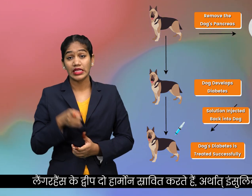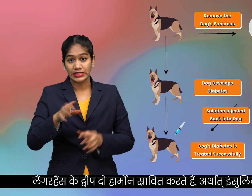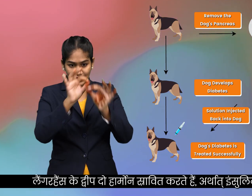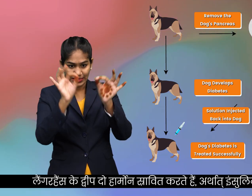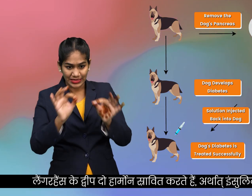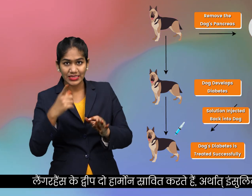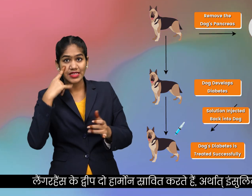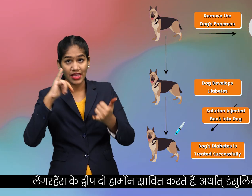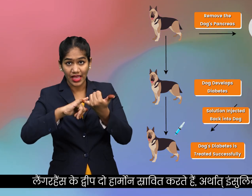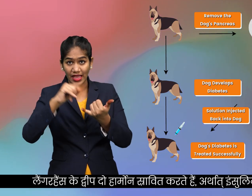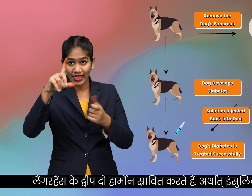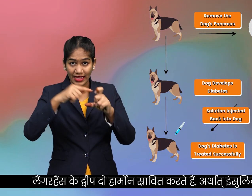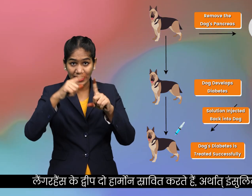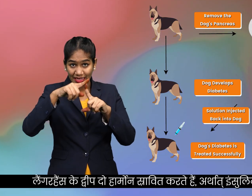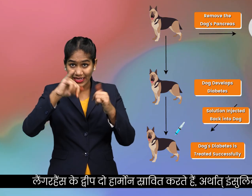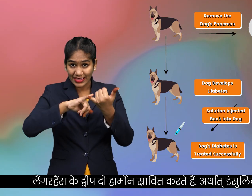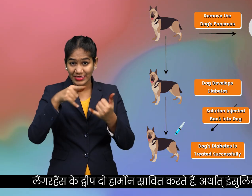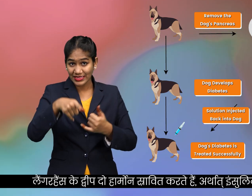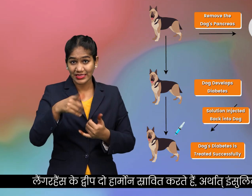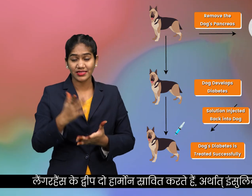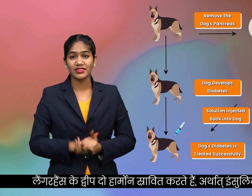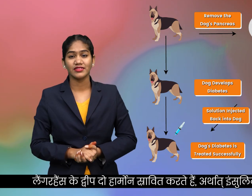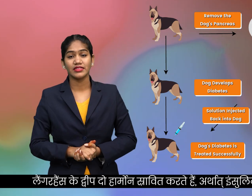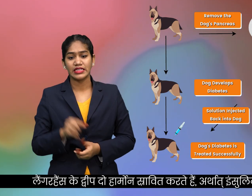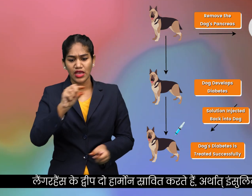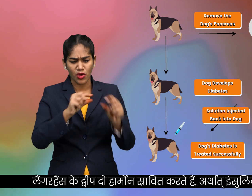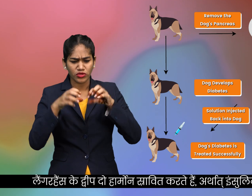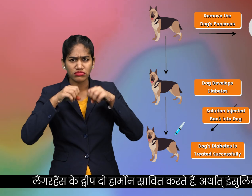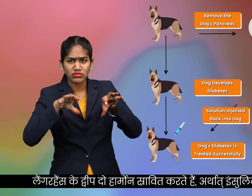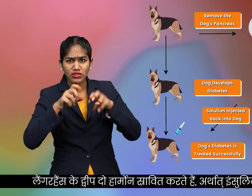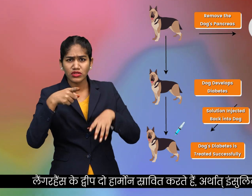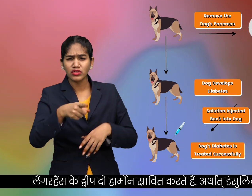लैंगरहैंस के द्वीप दो हार्मोन स्रावित करते हैं,